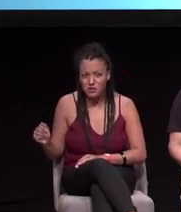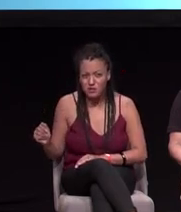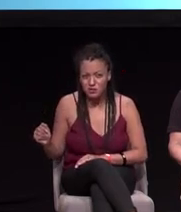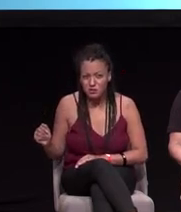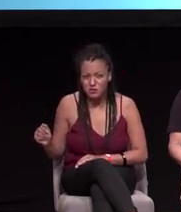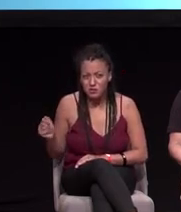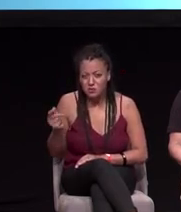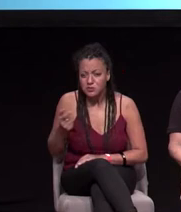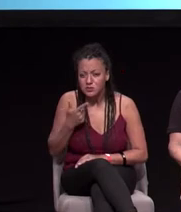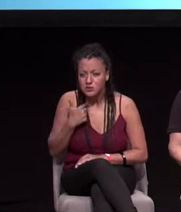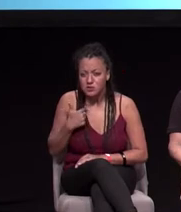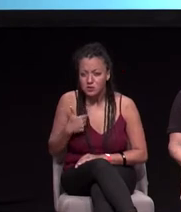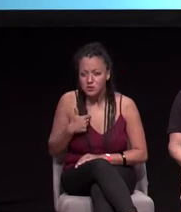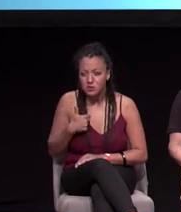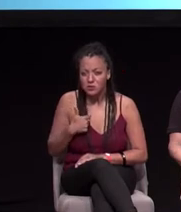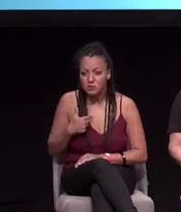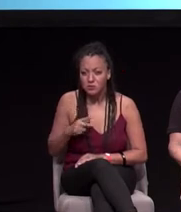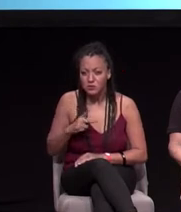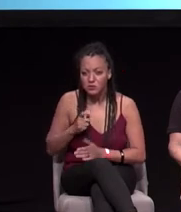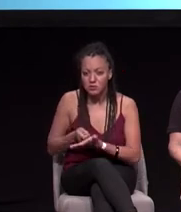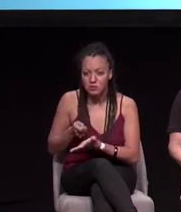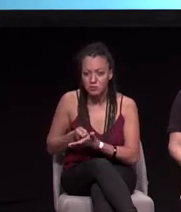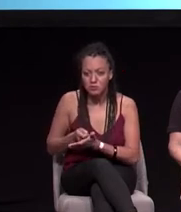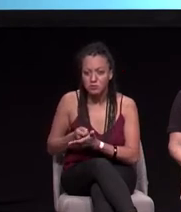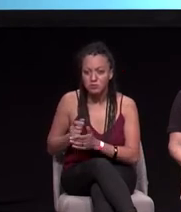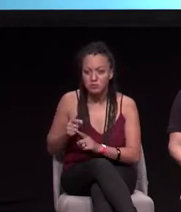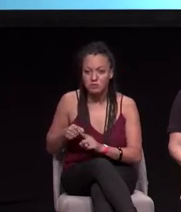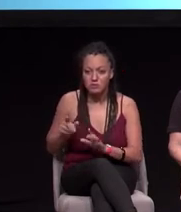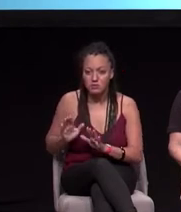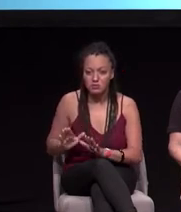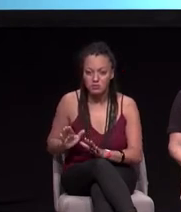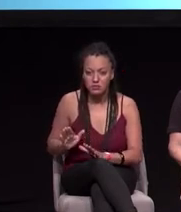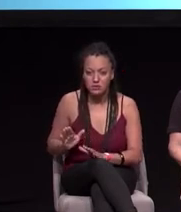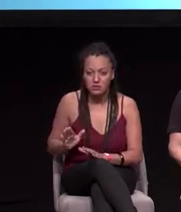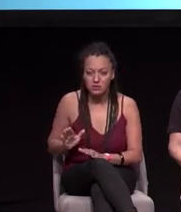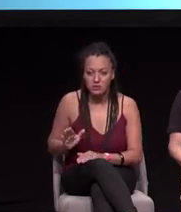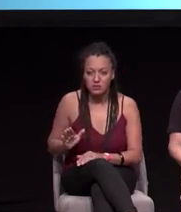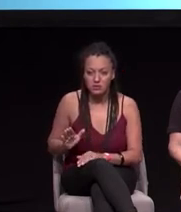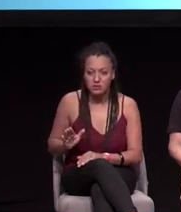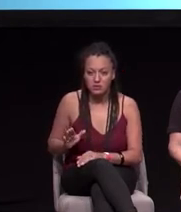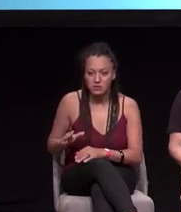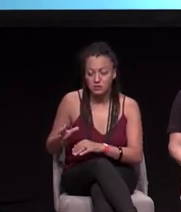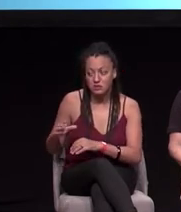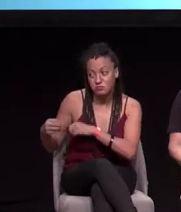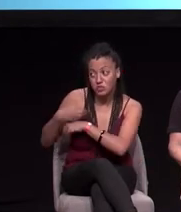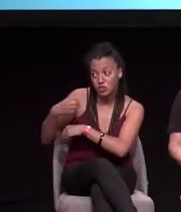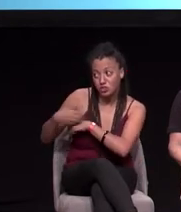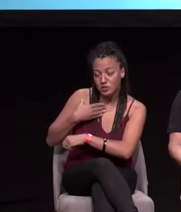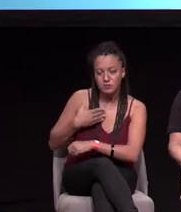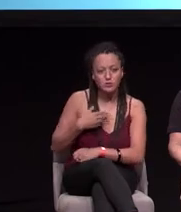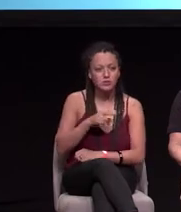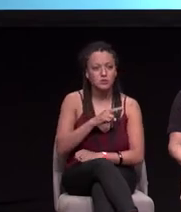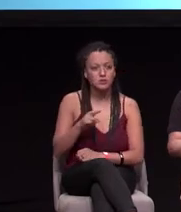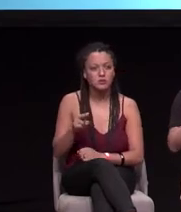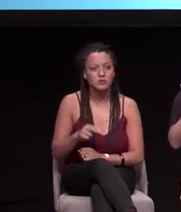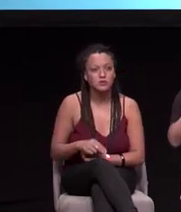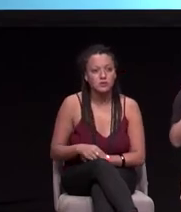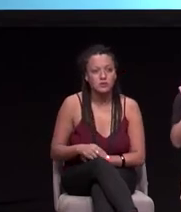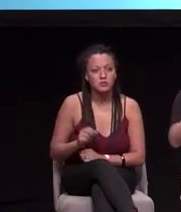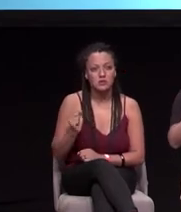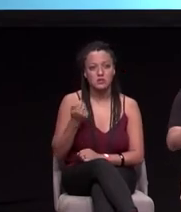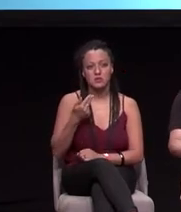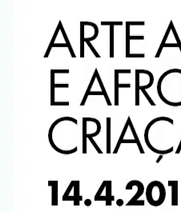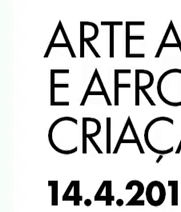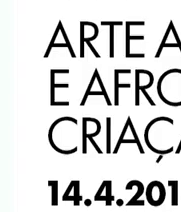sempre uma questão mais pra todos e se você tiver alguma sugestão especial além disso sugestão indicação do seu nome por favor